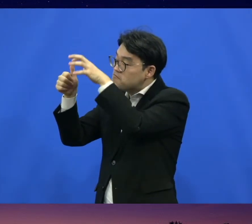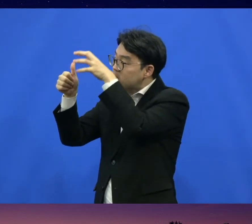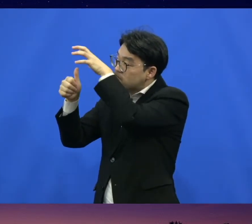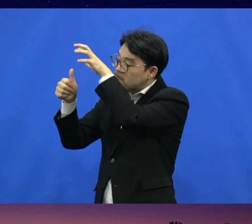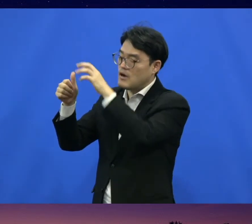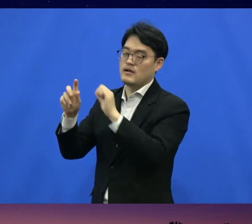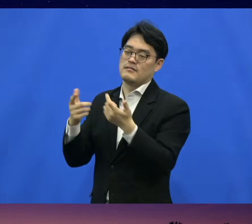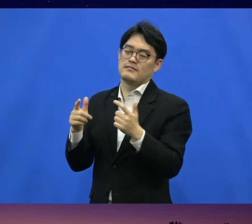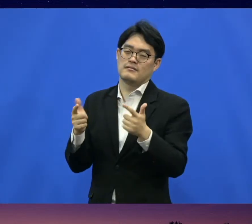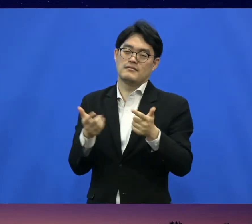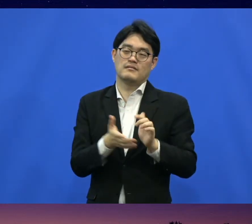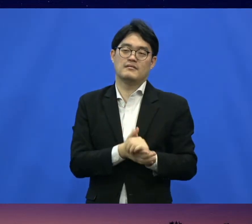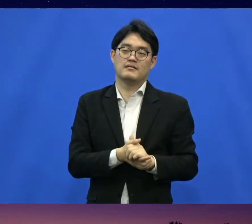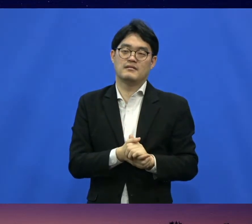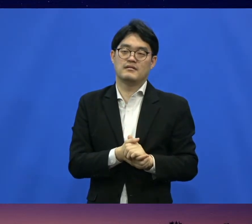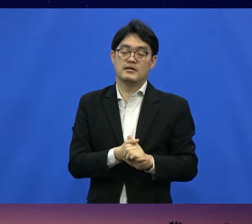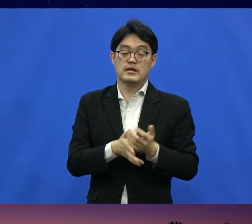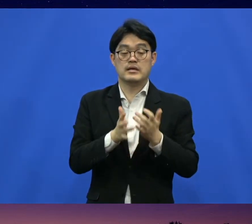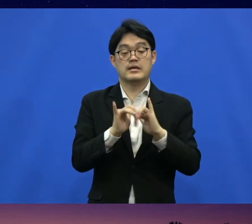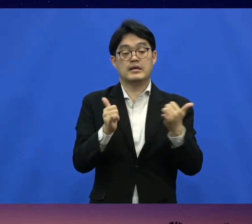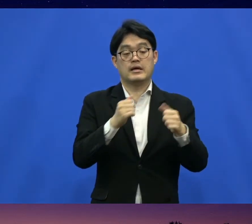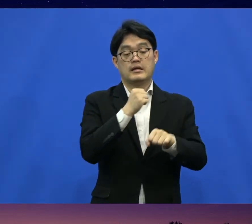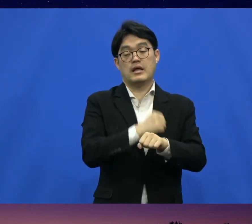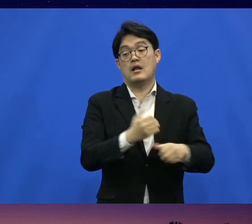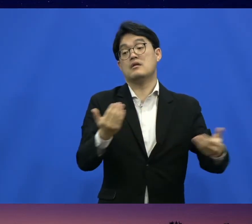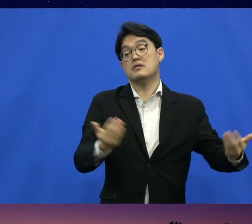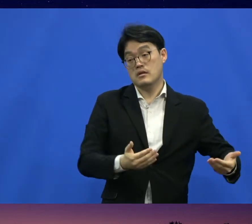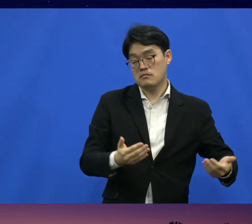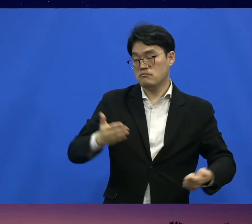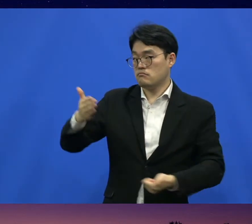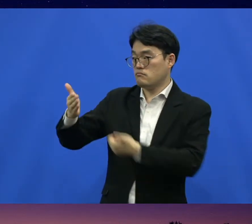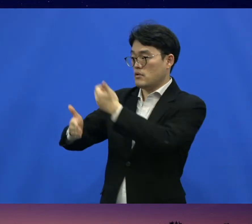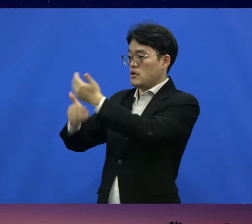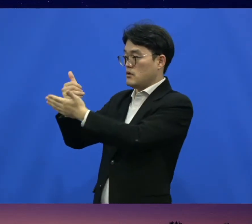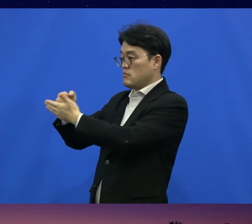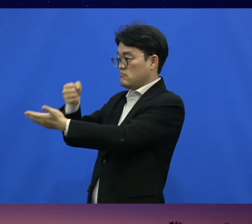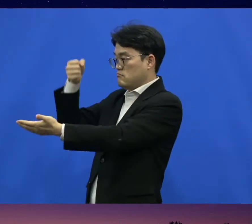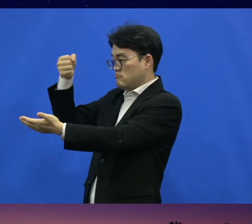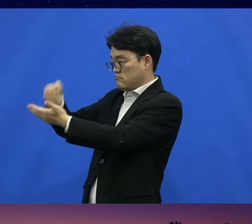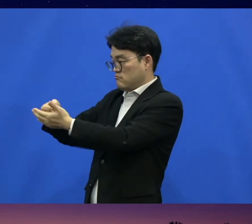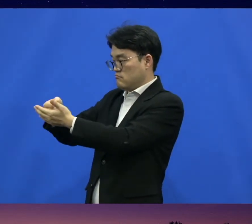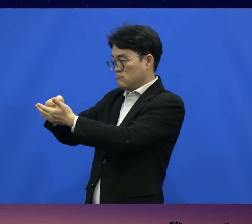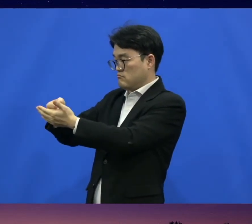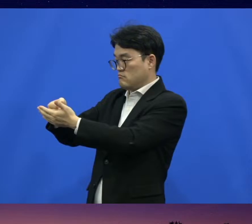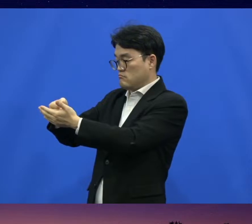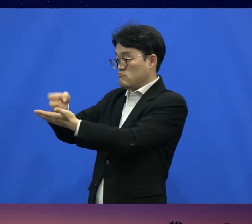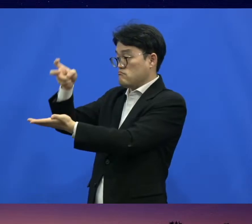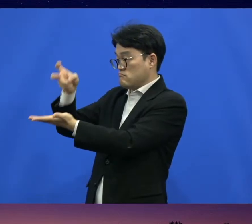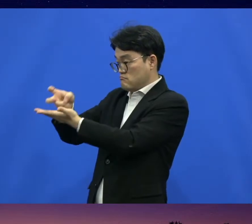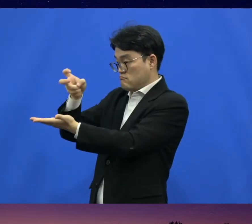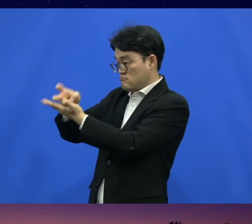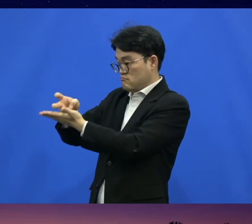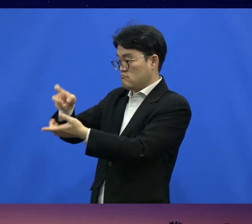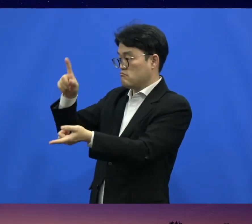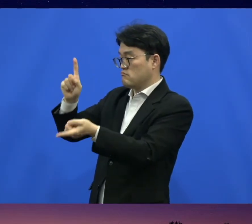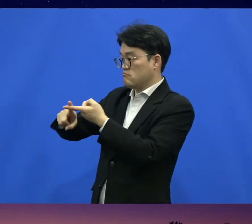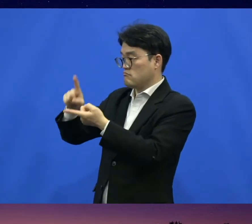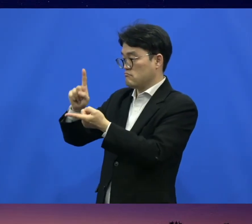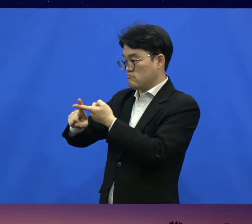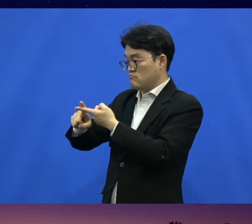거죠. 인간이 해야 되는 것은 하나님이 정해놓으신 방식으로만 그분에게 나아가라는 거죠.